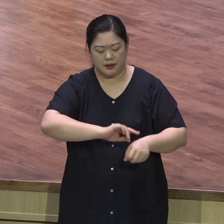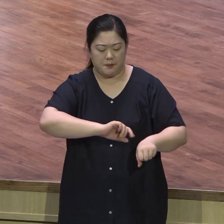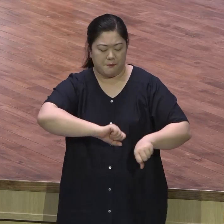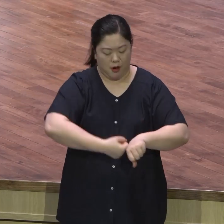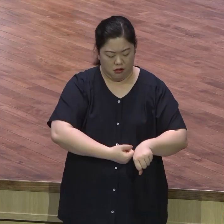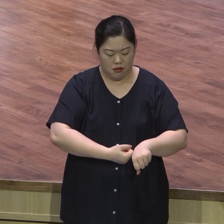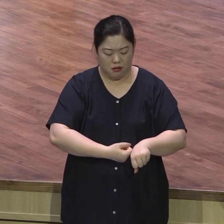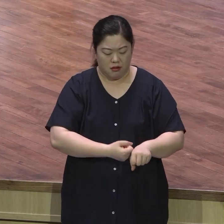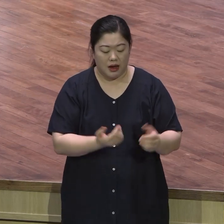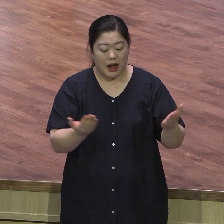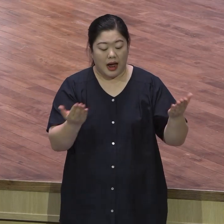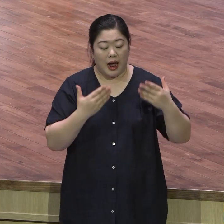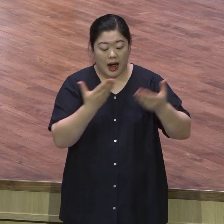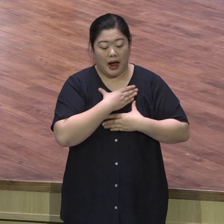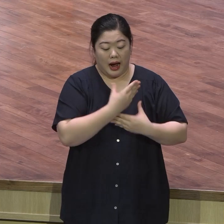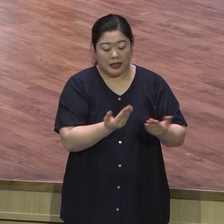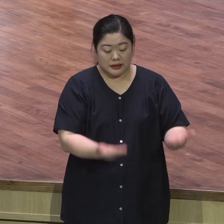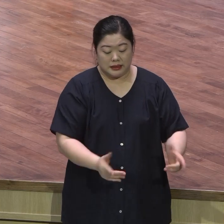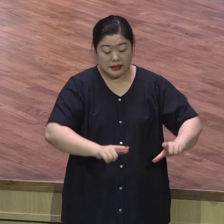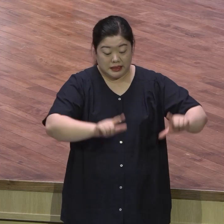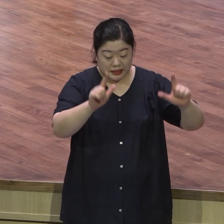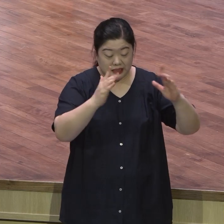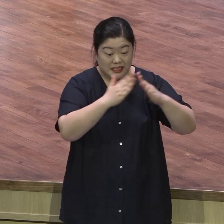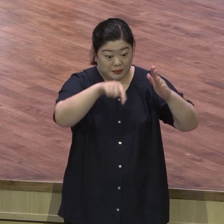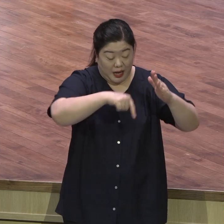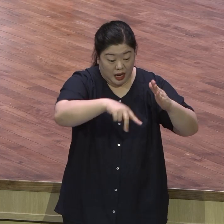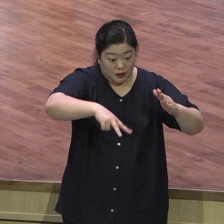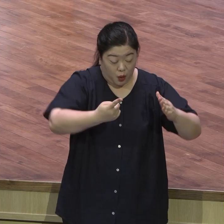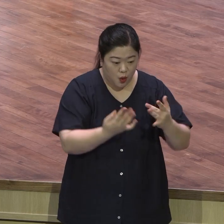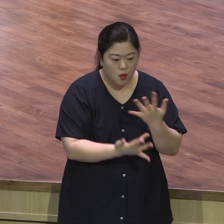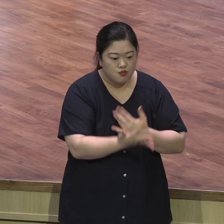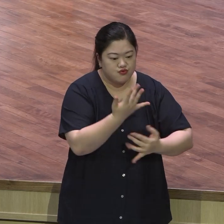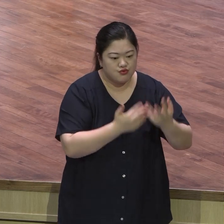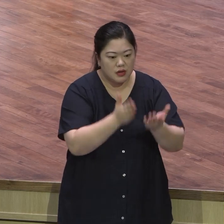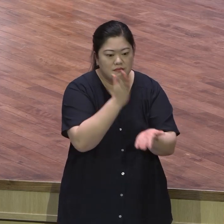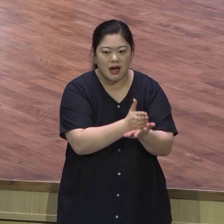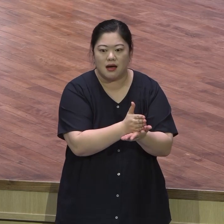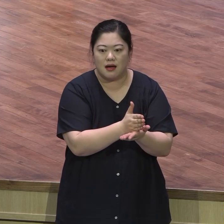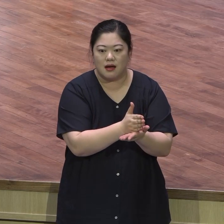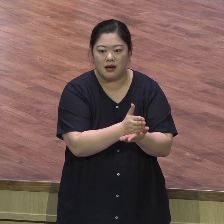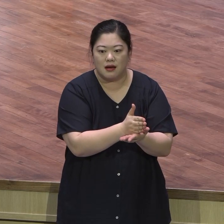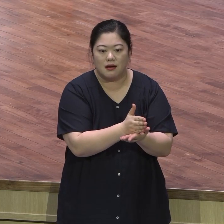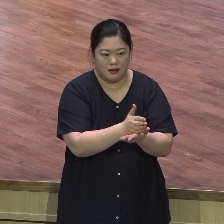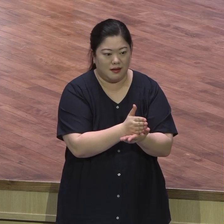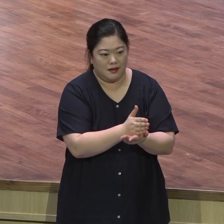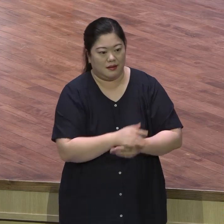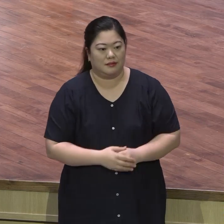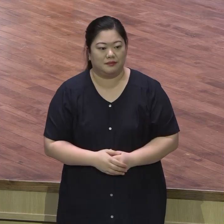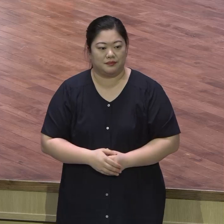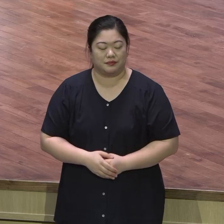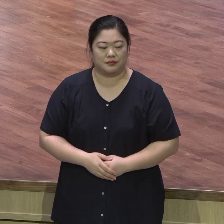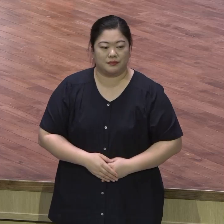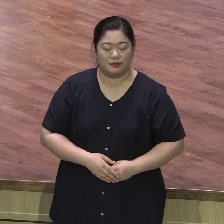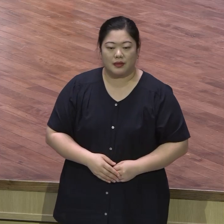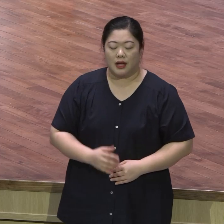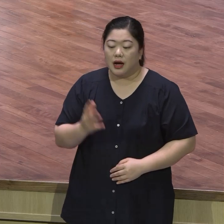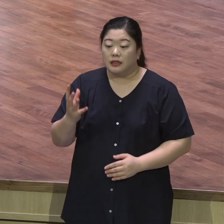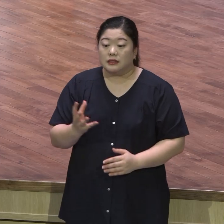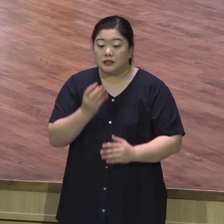너희의 모든 처소에서 불도 피우지 말지니라 하나님은 성막 건축이라는